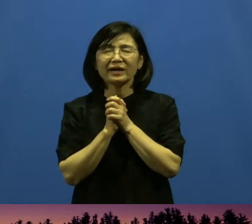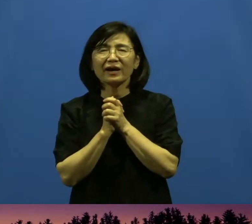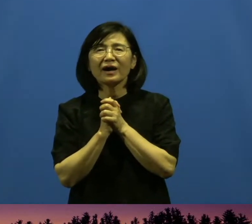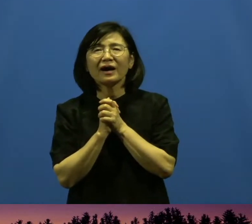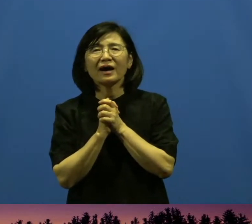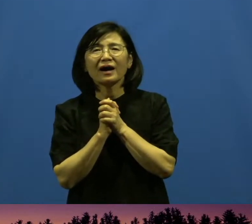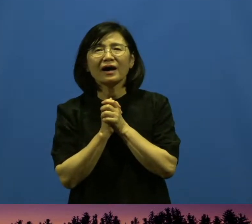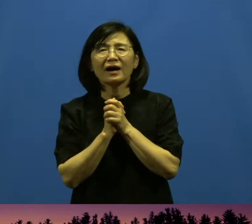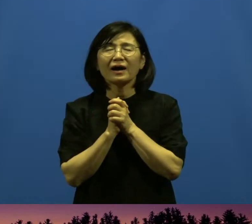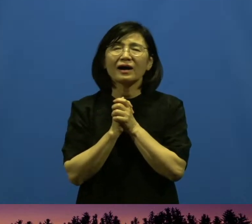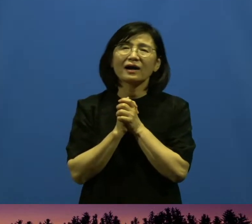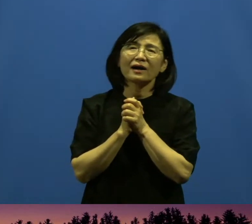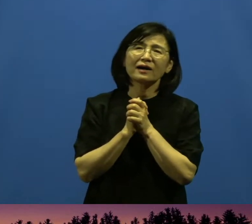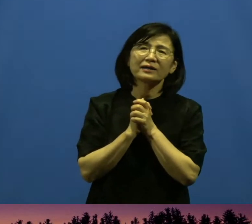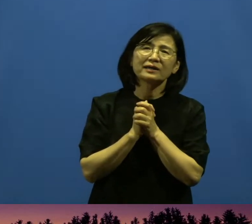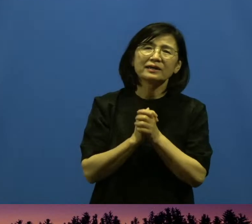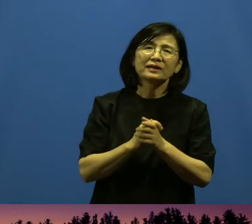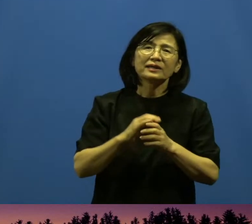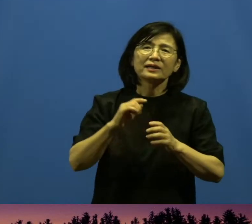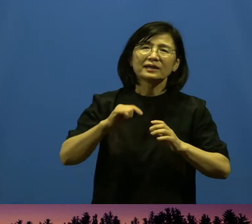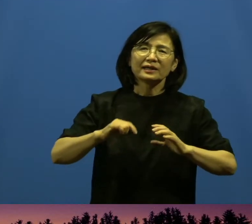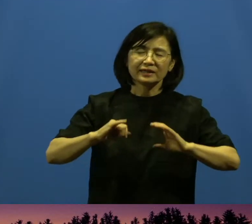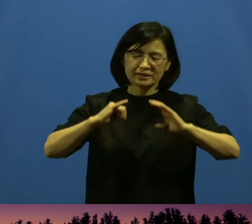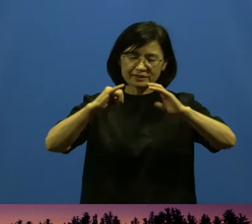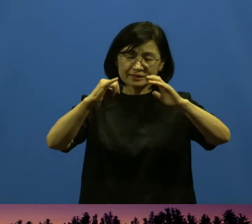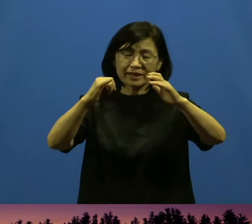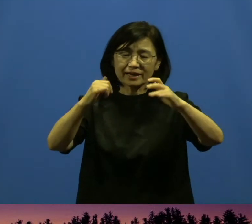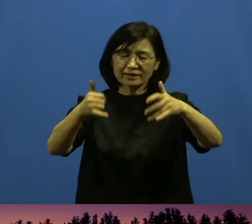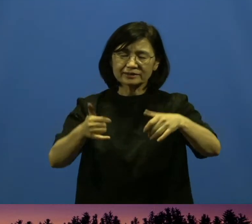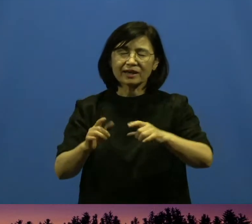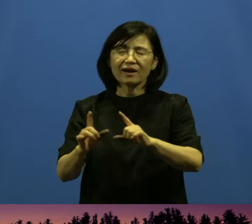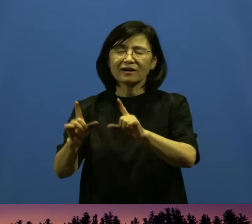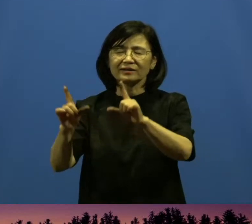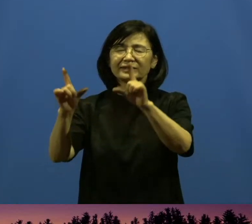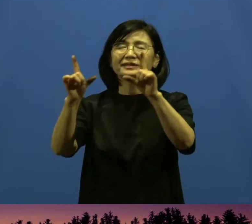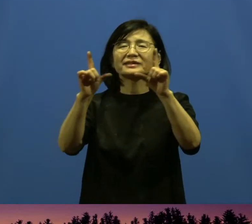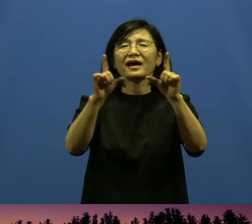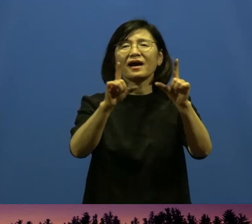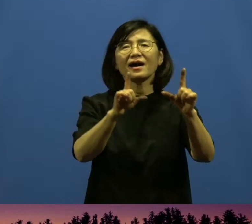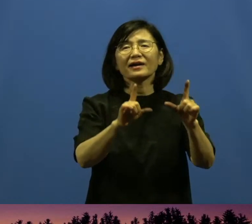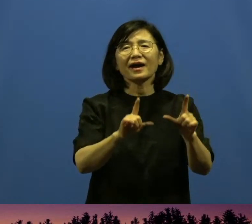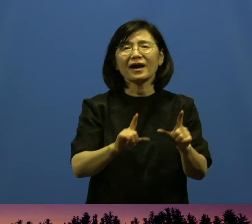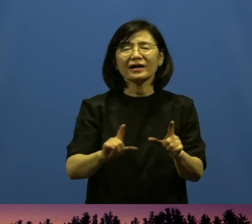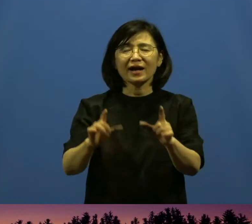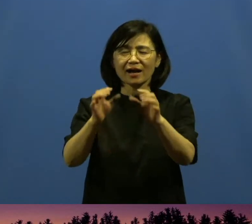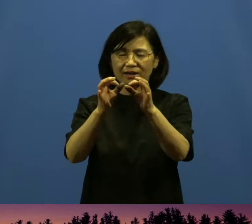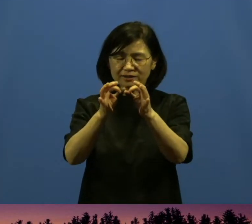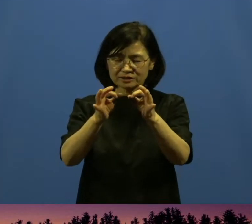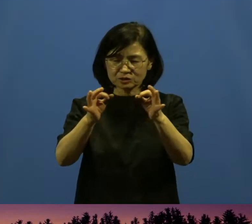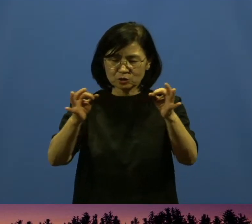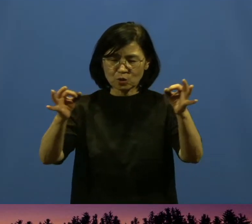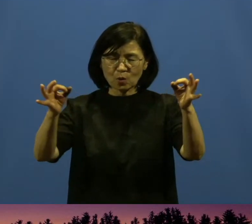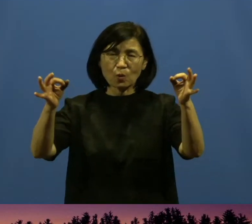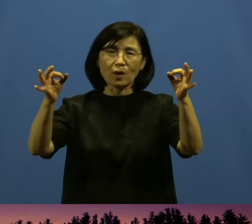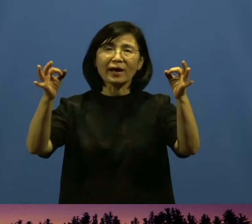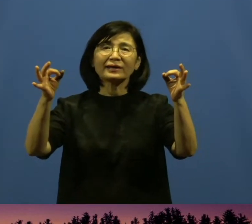기도합니다. 이 세상을 살아가는 동안에 이 세상을